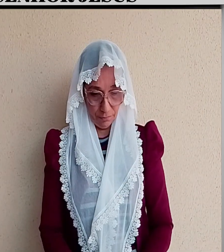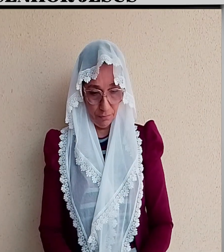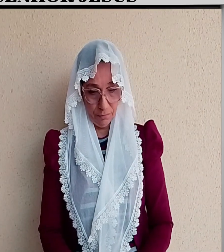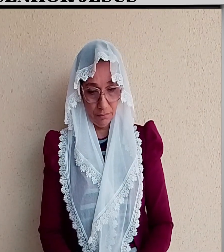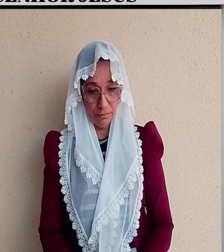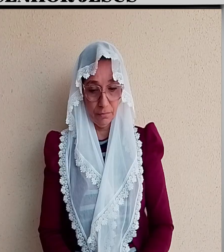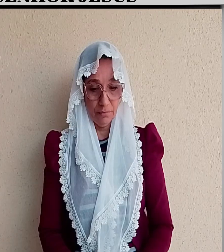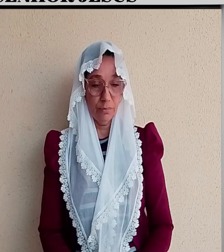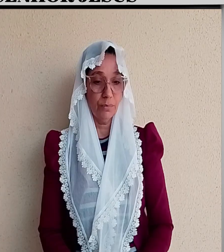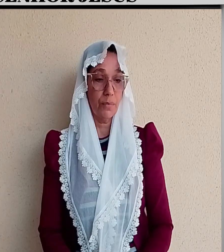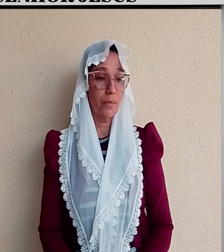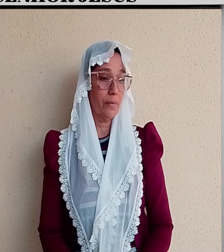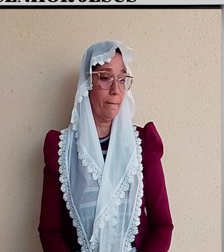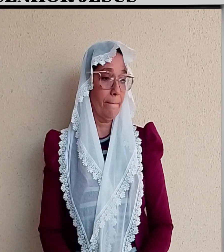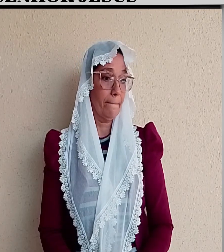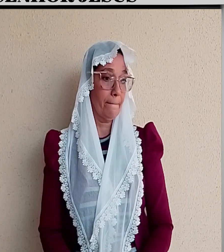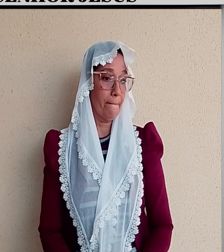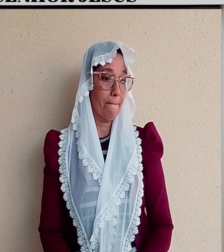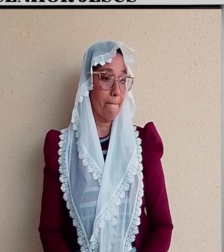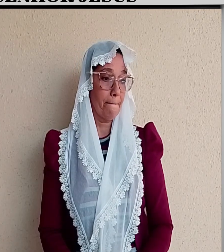No capítulo 10.